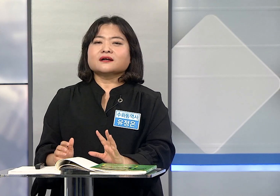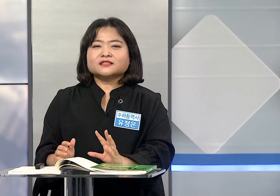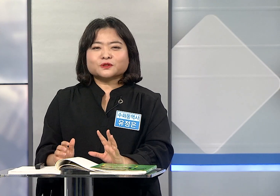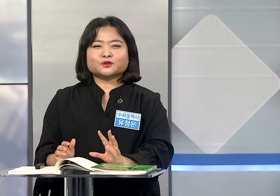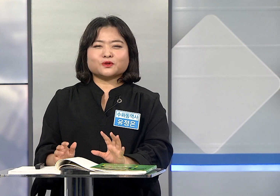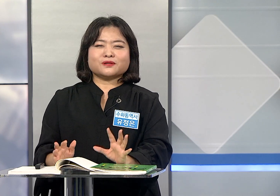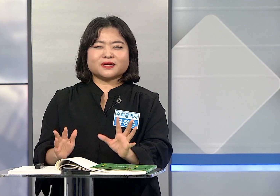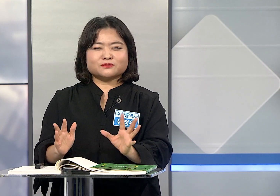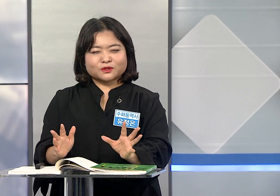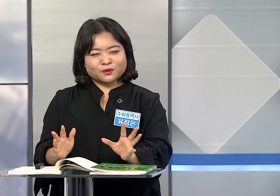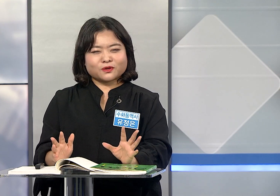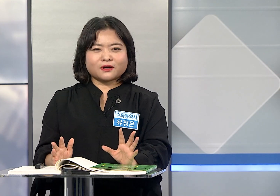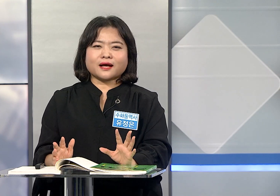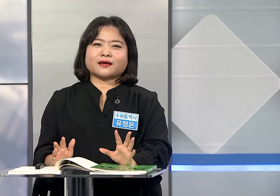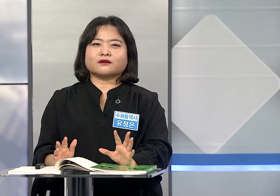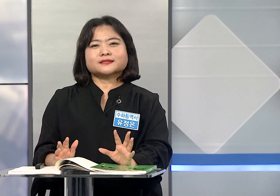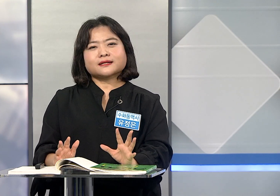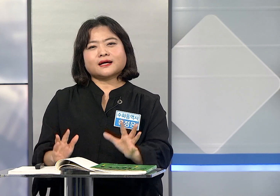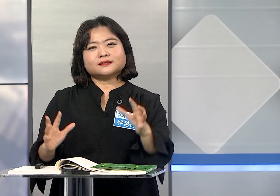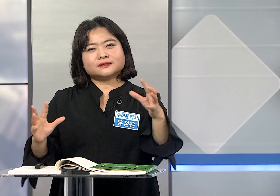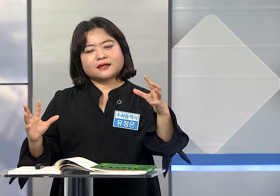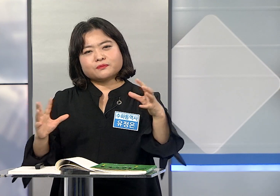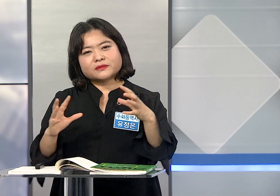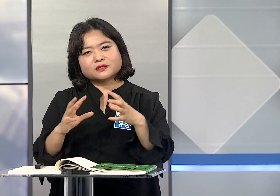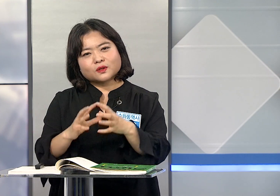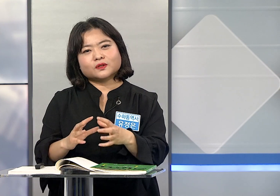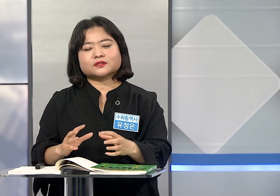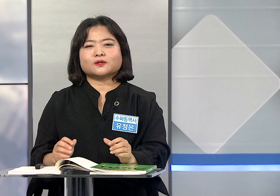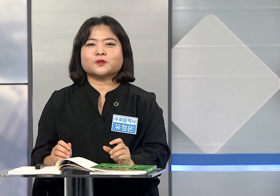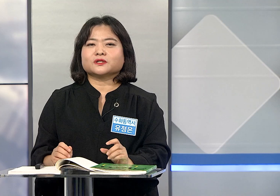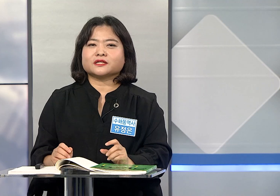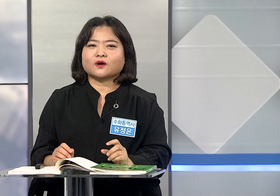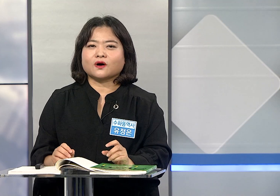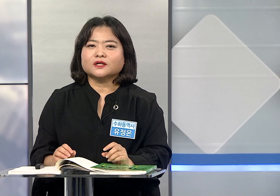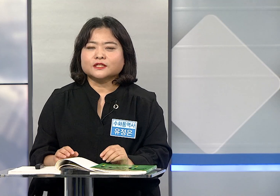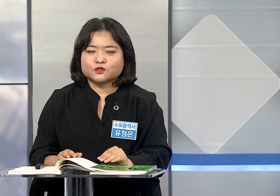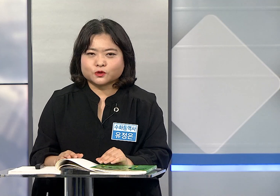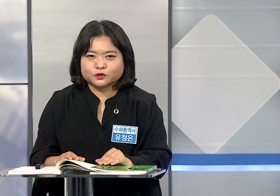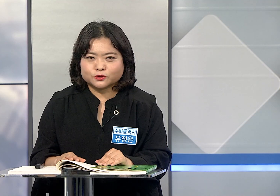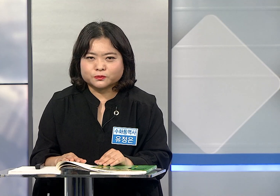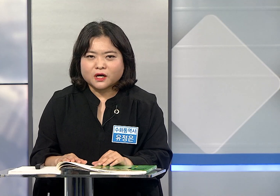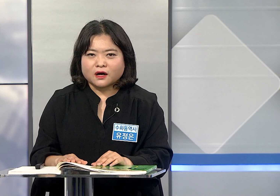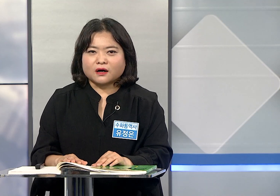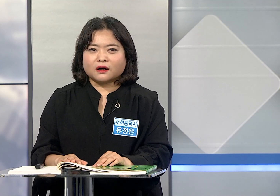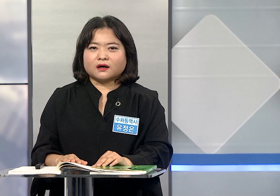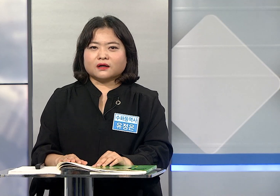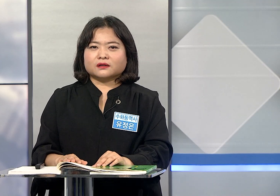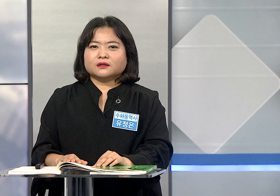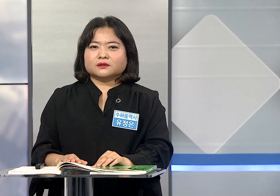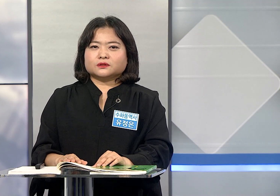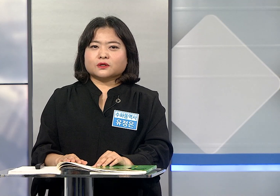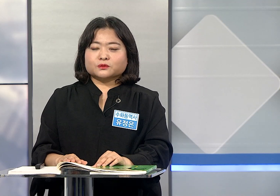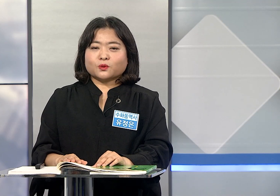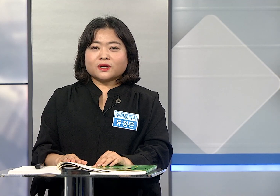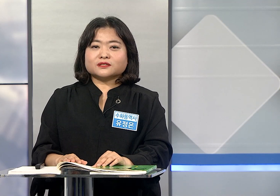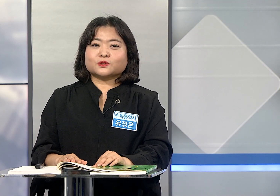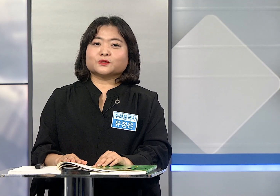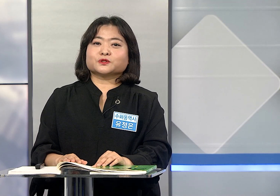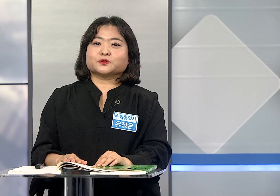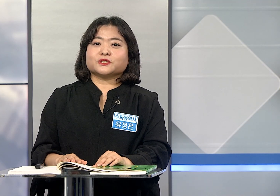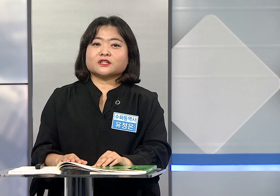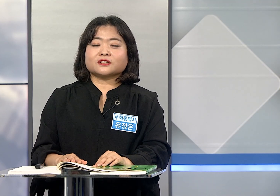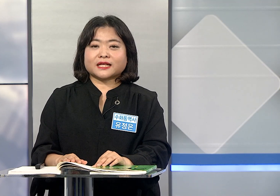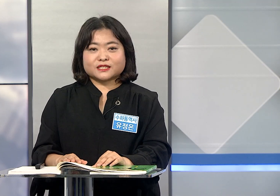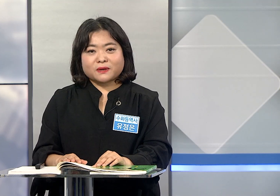역사, 그리고 또 일반 음성 통역학의 역사까지를 함께 섞어서 설명을 해서 조금, 여러분들